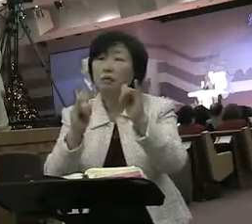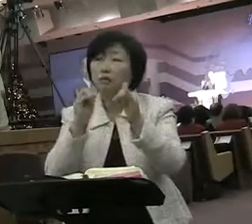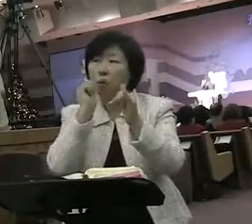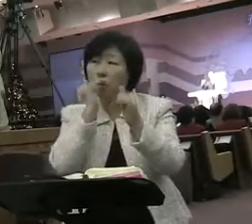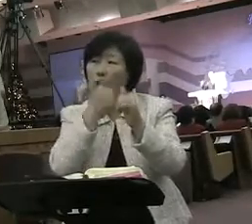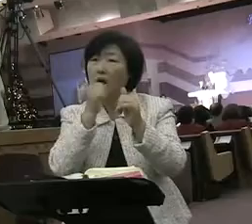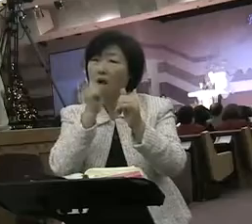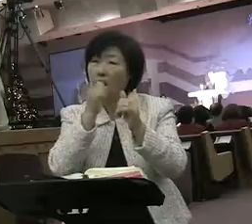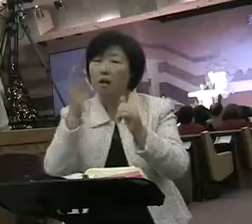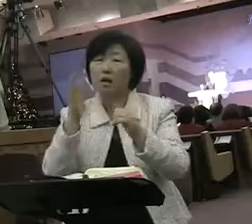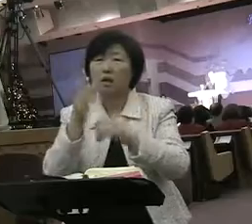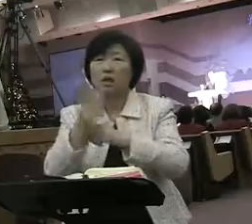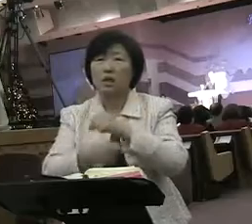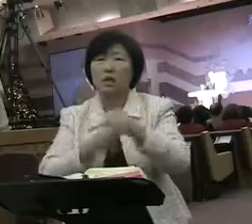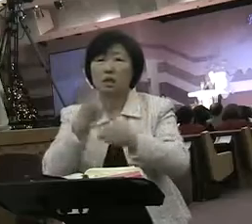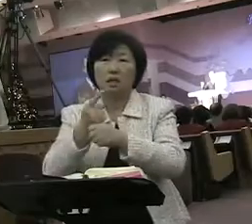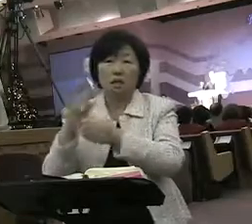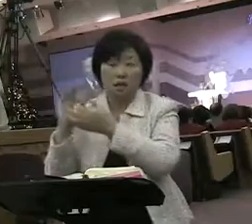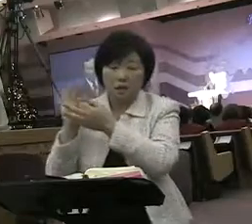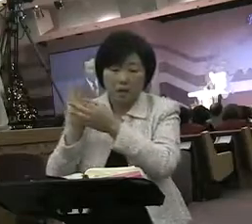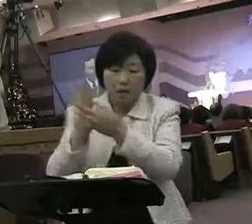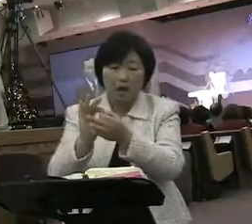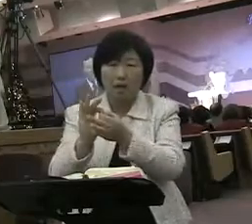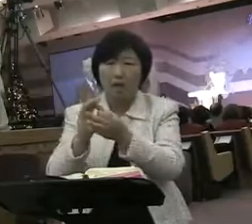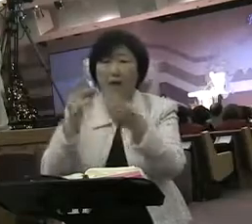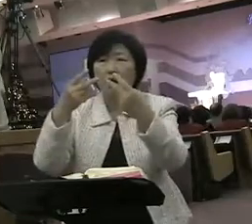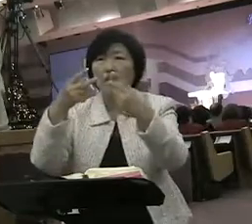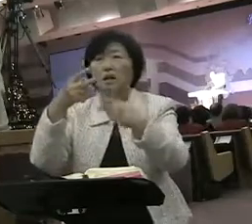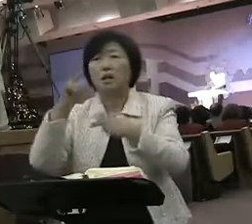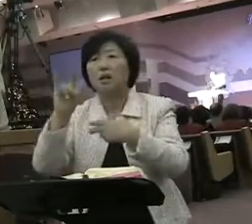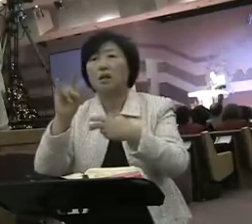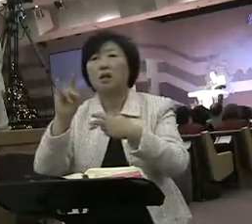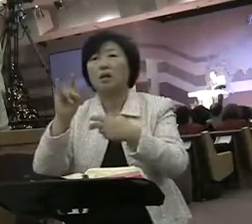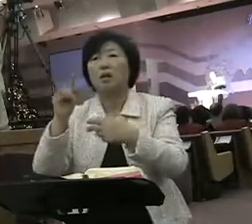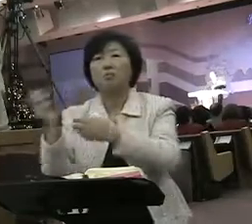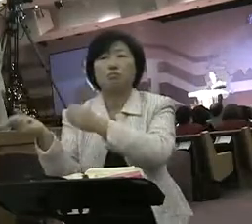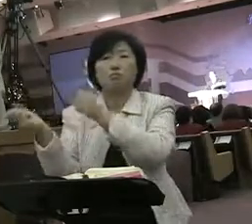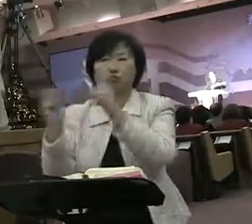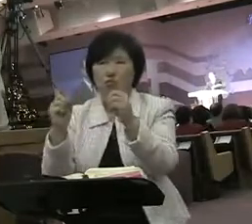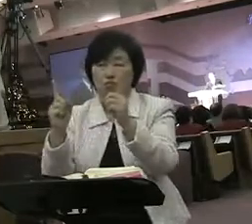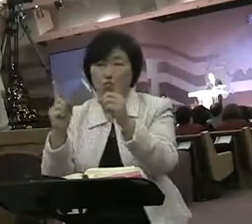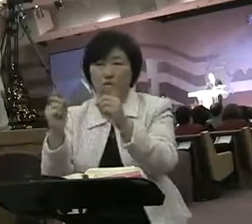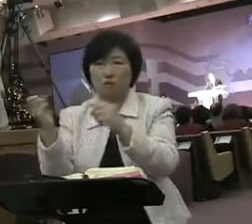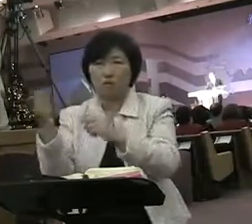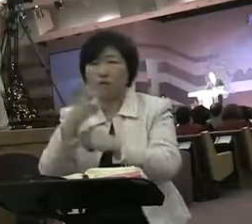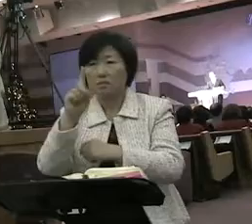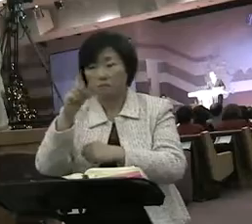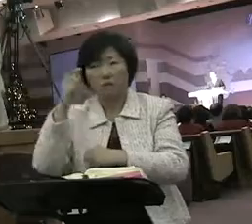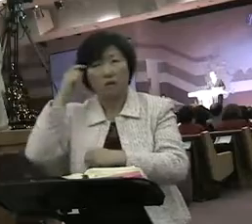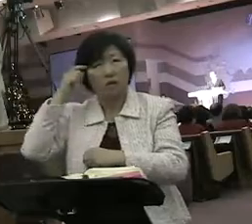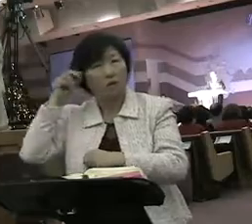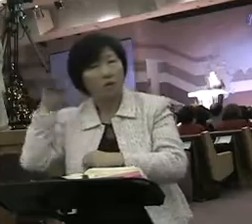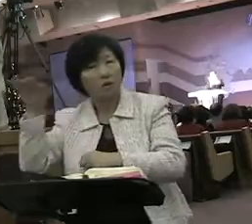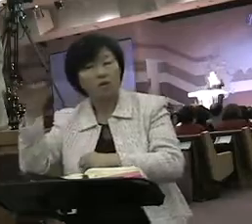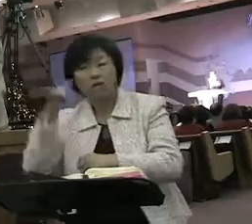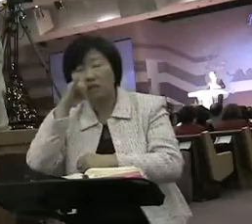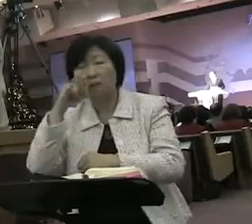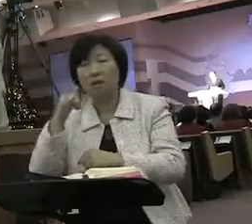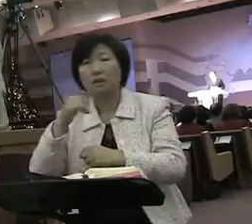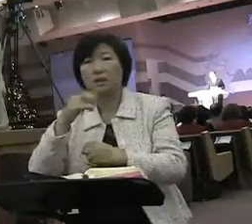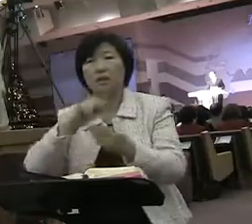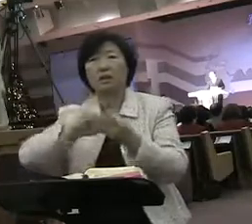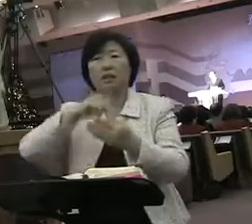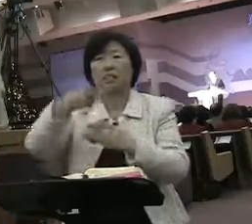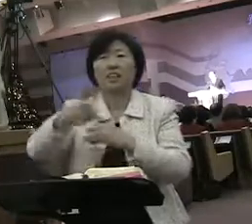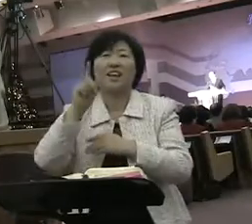제가 1년 내내 그 대부흥을 다시 한번 사모할 수 있는 그러한 캘린더가 될 것입니다. 내일 오셔야 받을